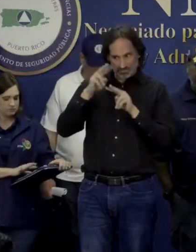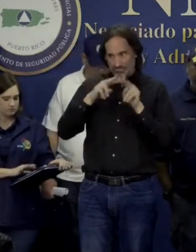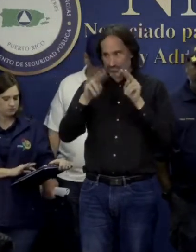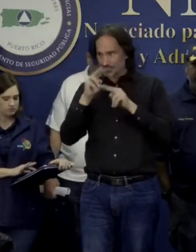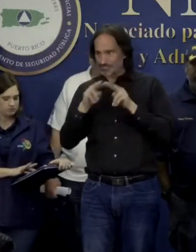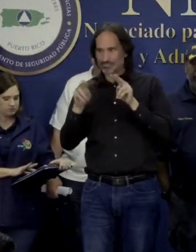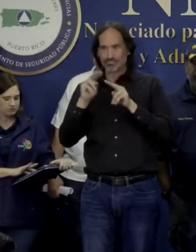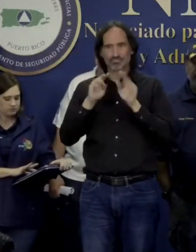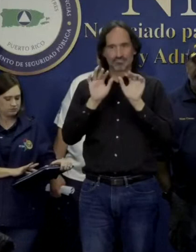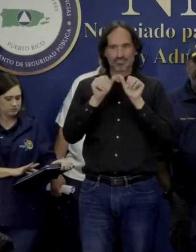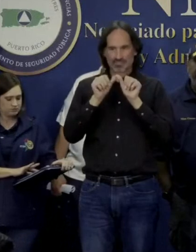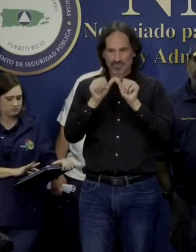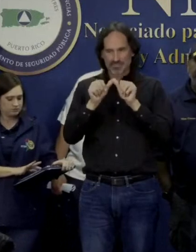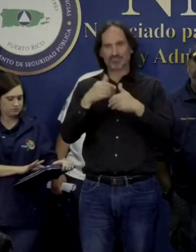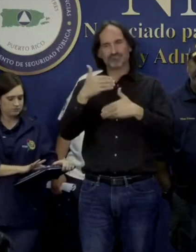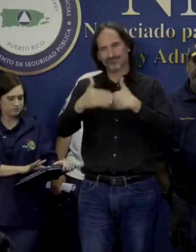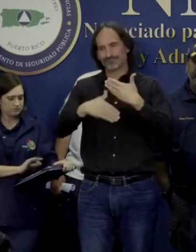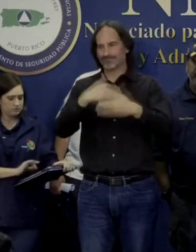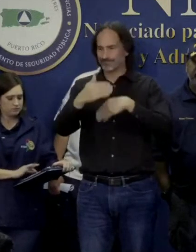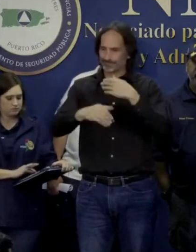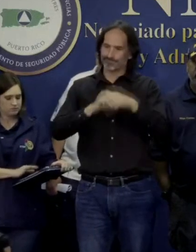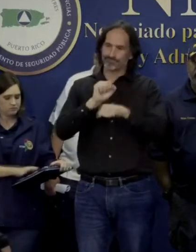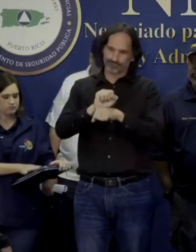va a ser una información viva, que quizás